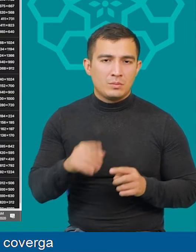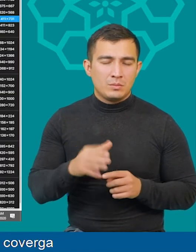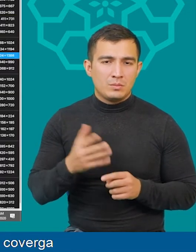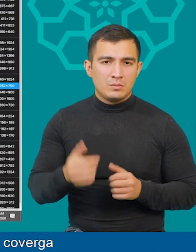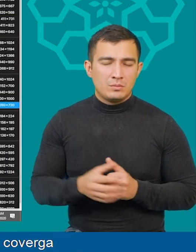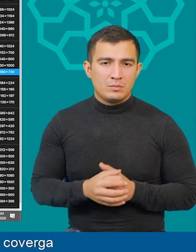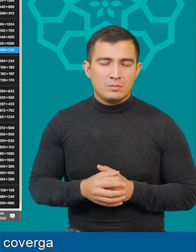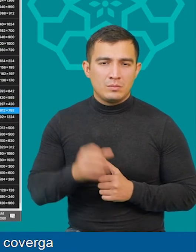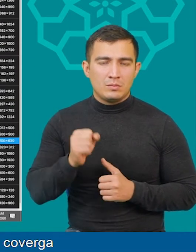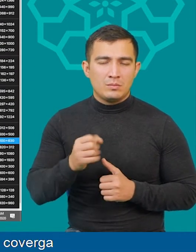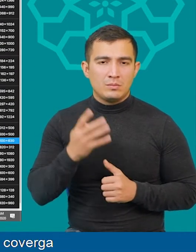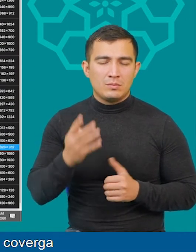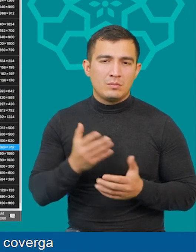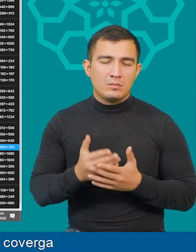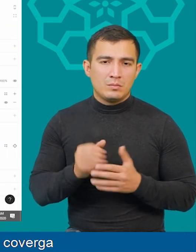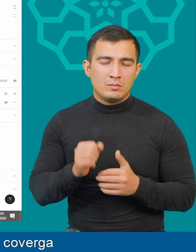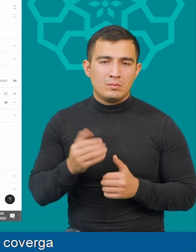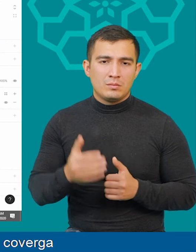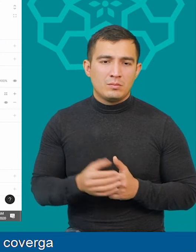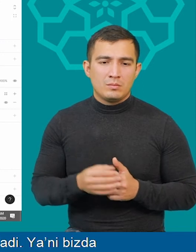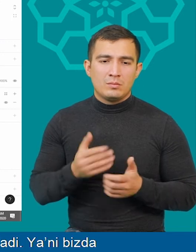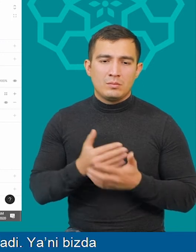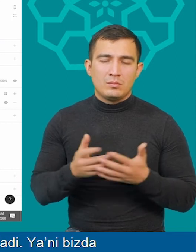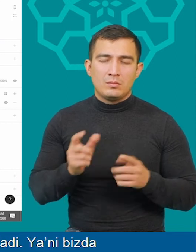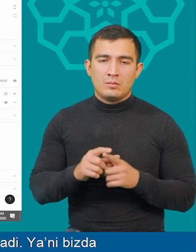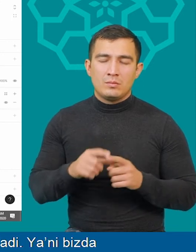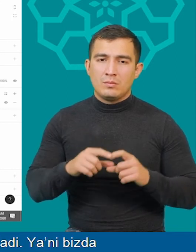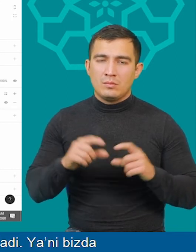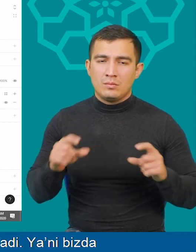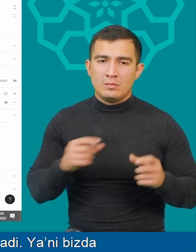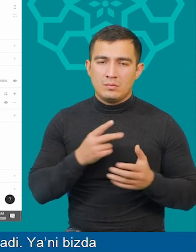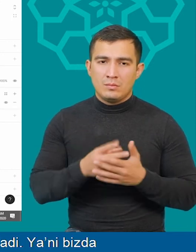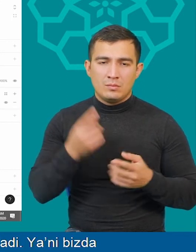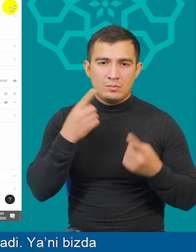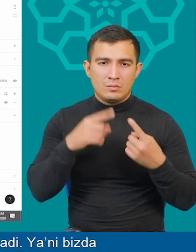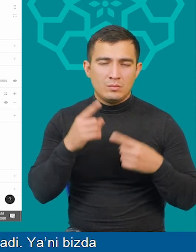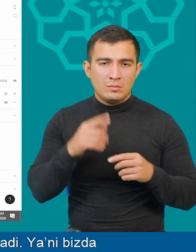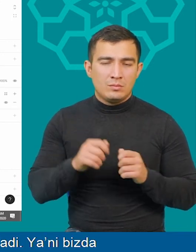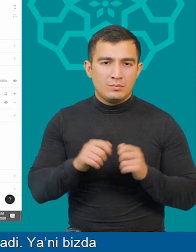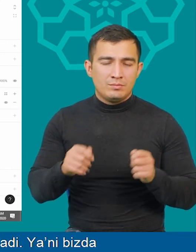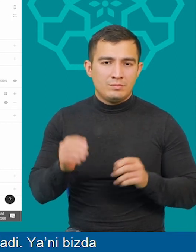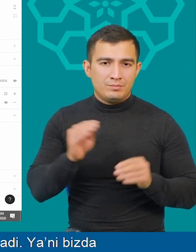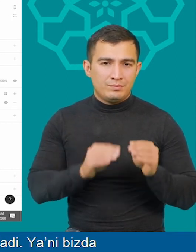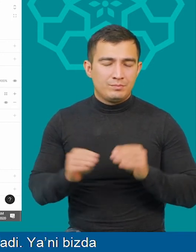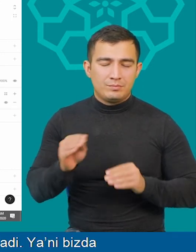uchun A4dan tashqari Facebook coverga o'tkizsam boshqacha dizaynlashtirib chiqishimga to'g'ri keladi.